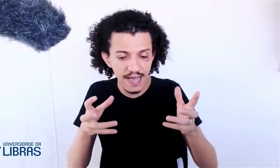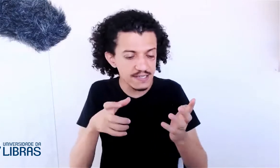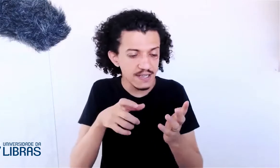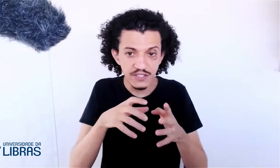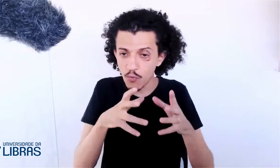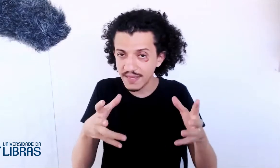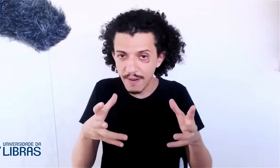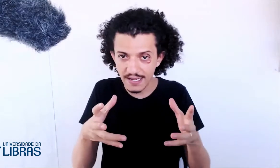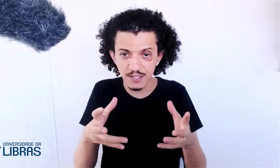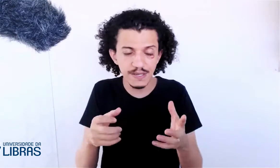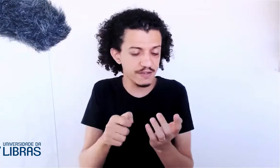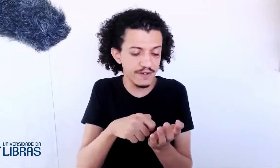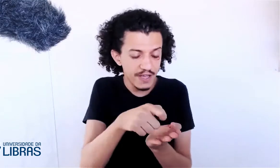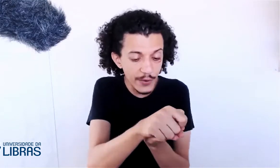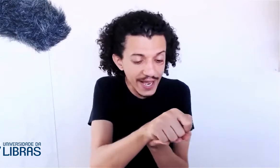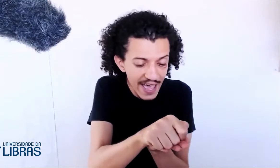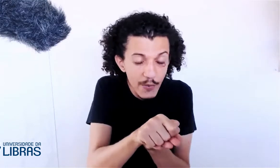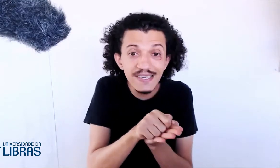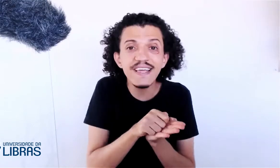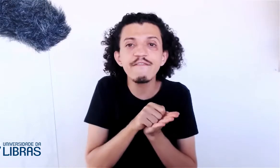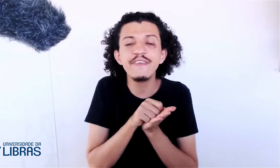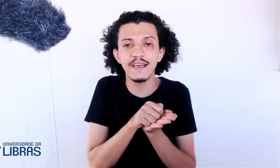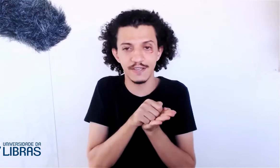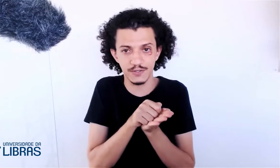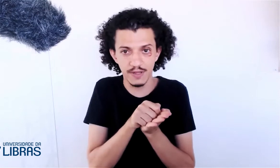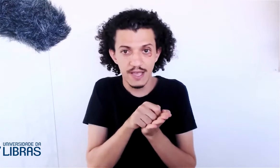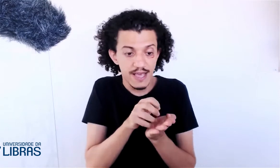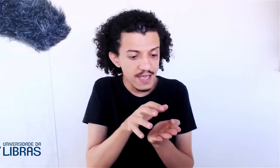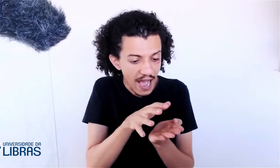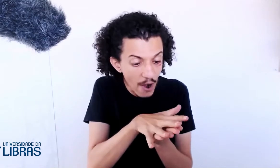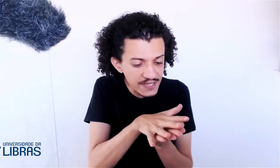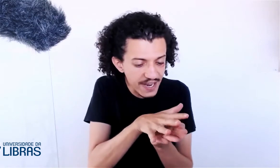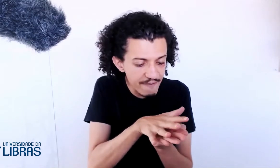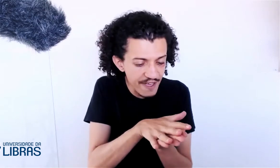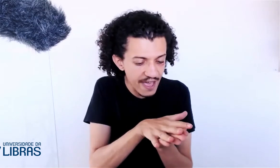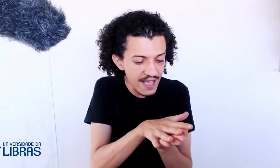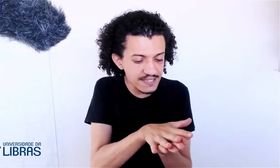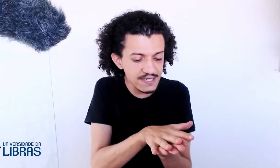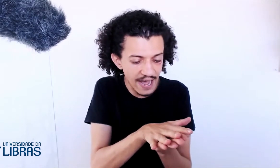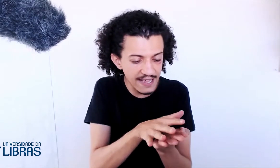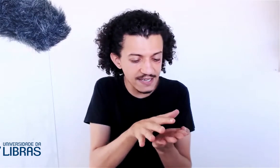sinais de alguma temática específica, eu ia lá e eu escrevia isso. E, ao escrever esses sinais